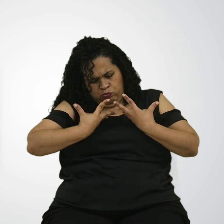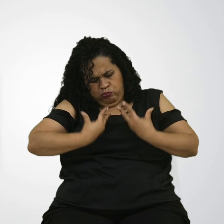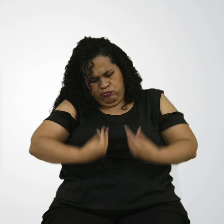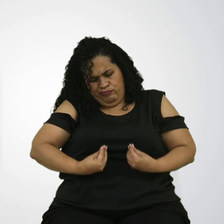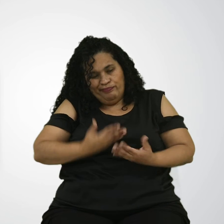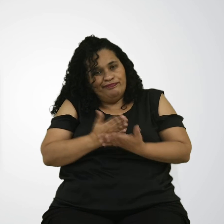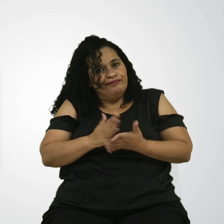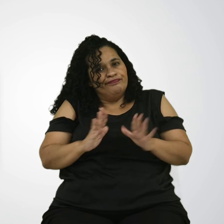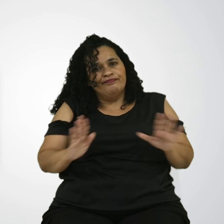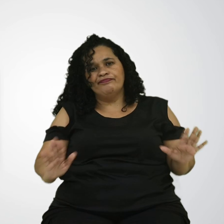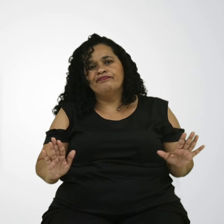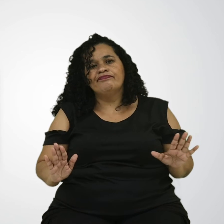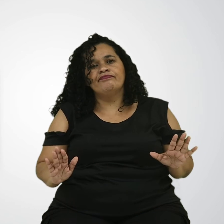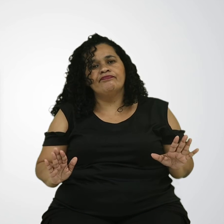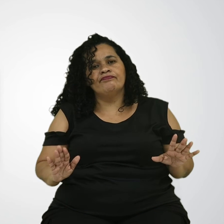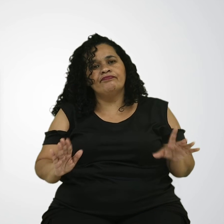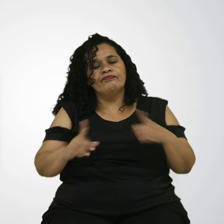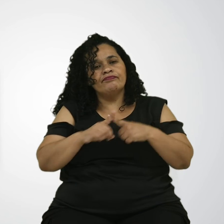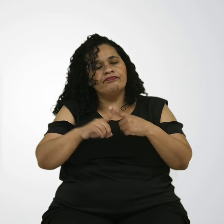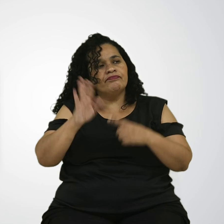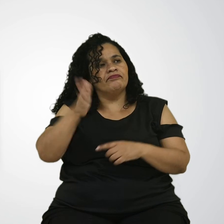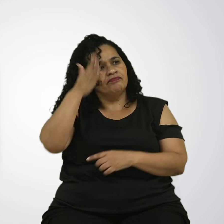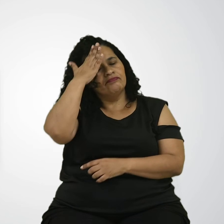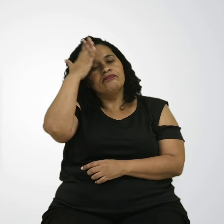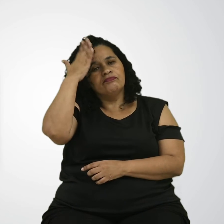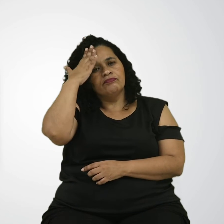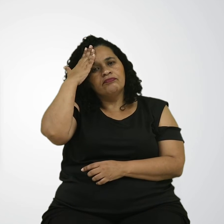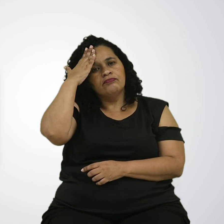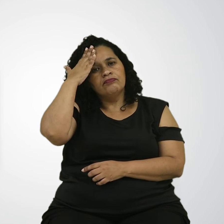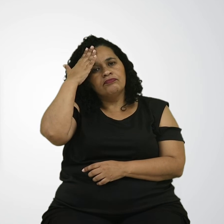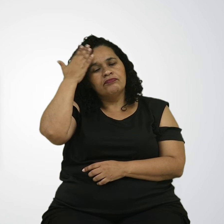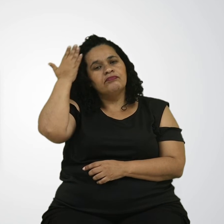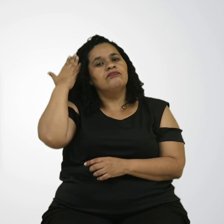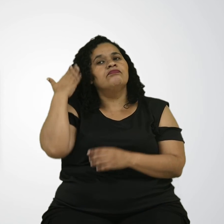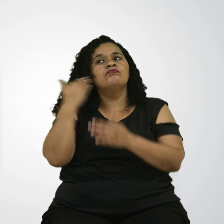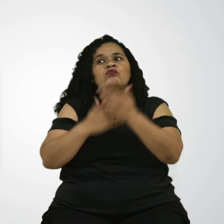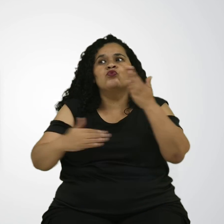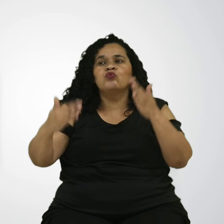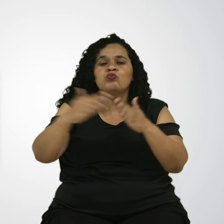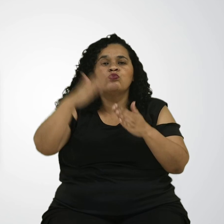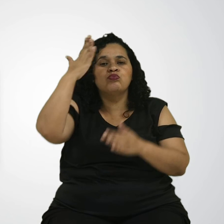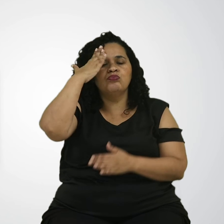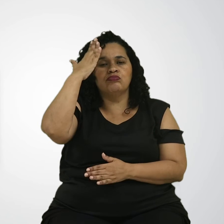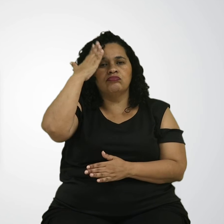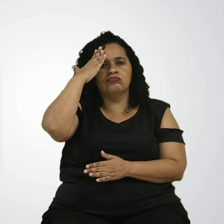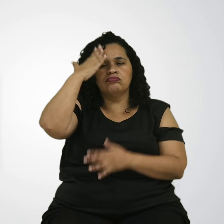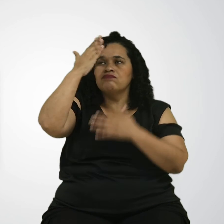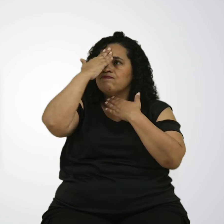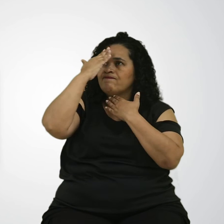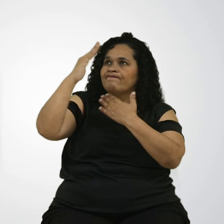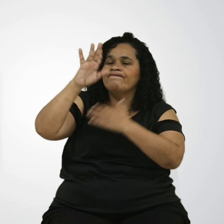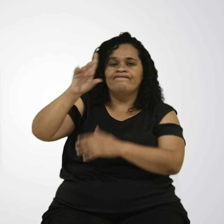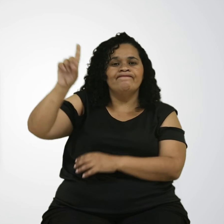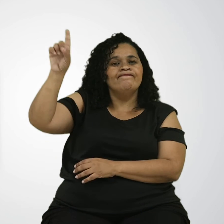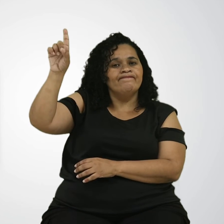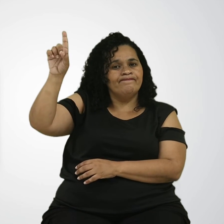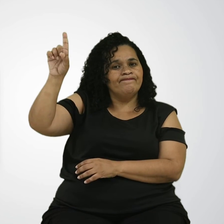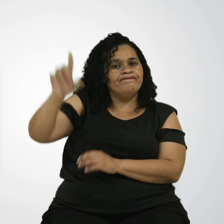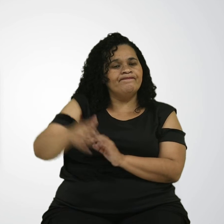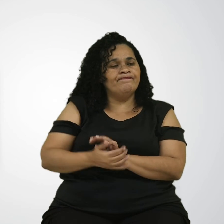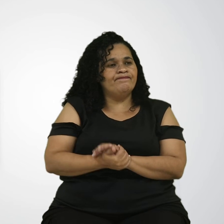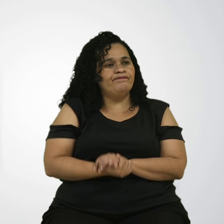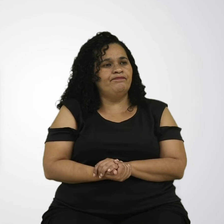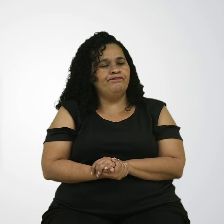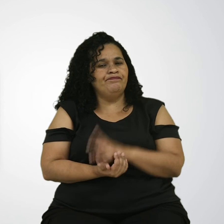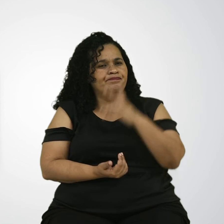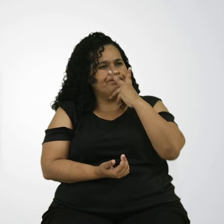Eu entendo hoje, graças a Deus. E eu acho que esse aborrecimento